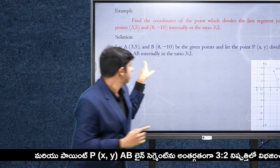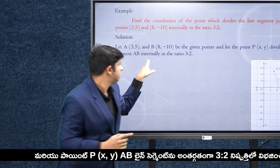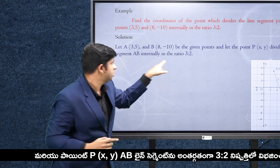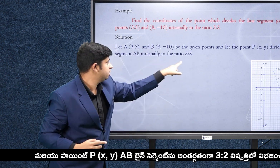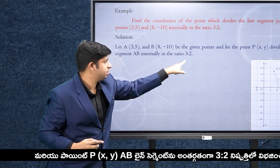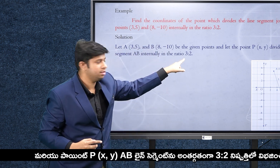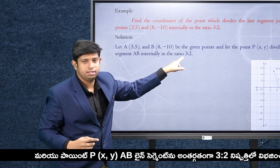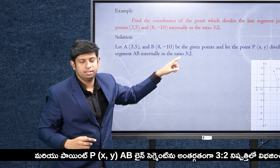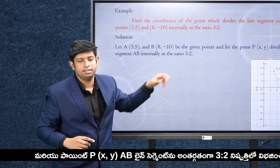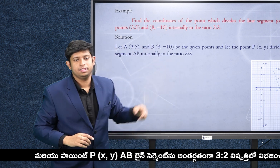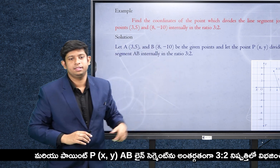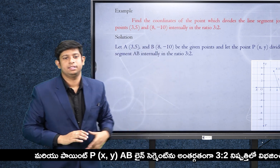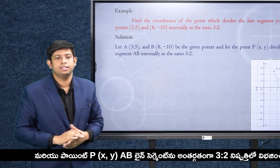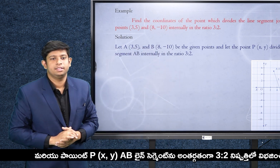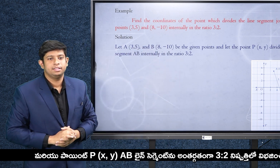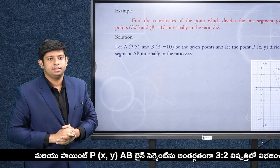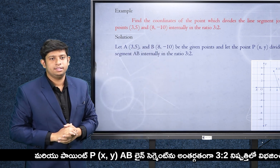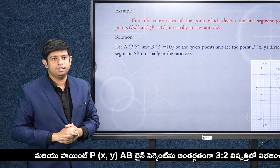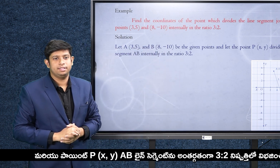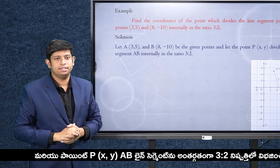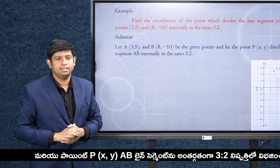3:2 నిష్పత్తిలో విభజించనివ్వండి